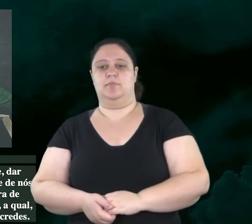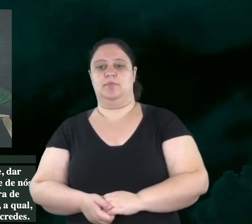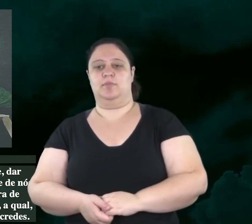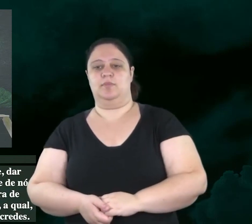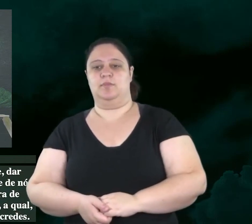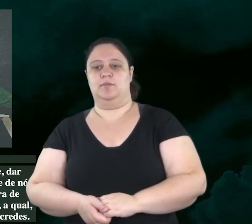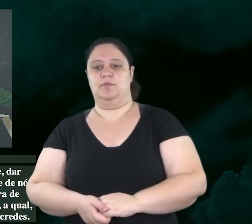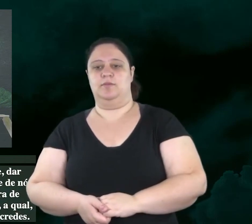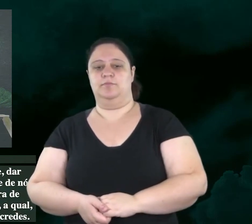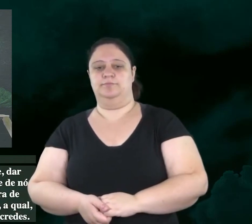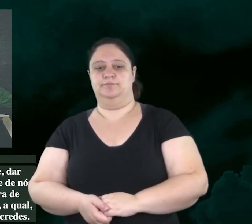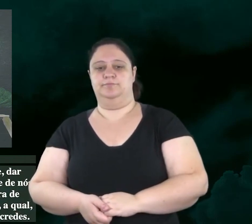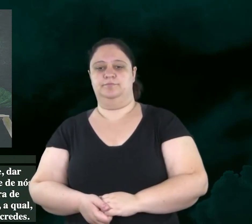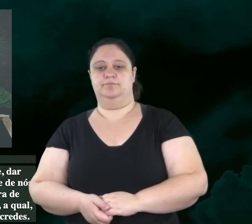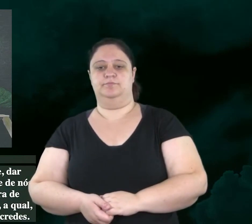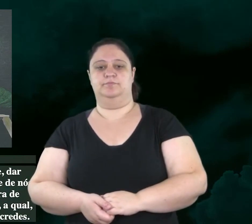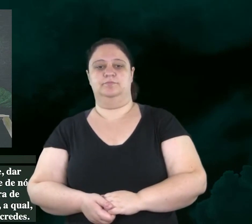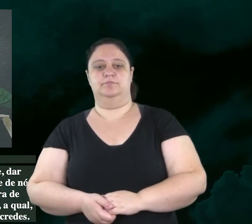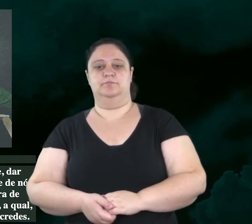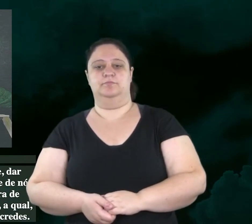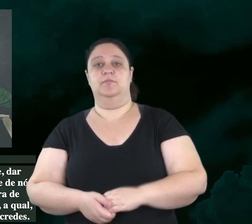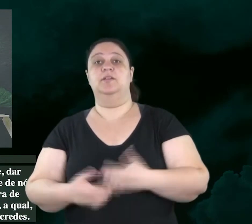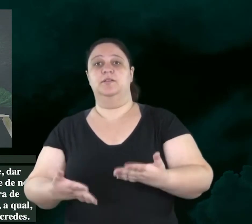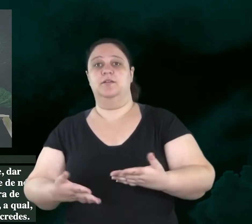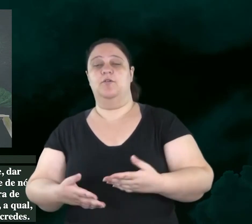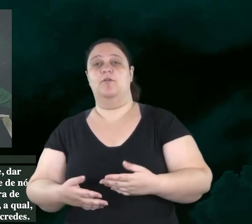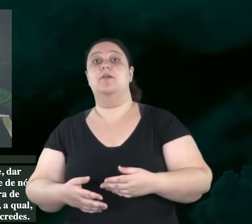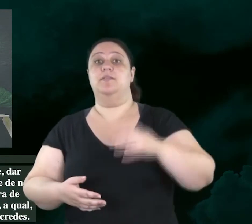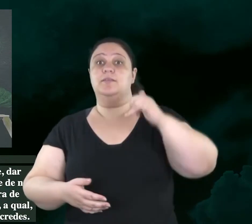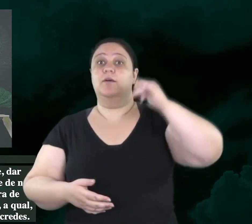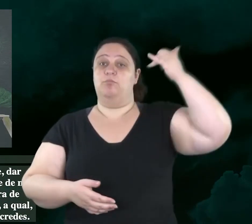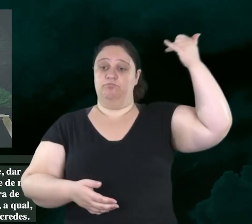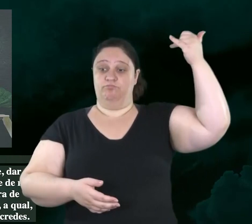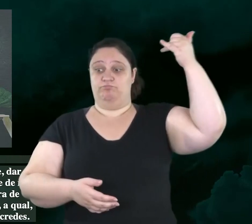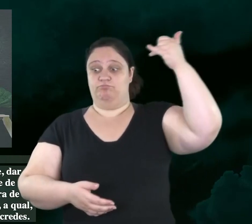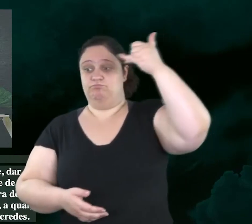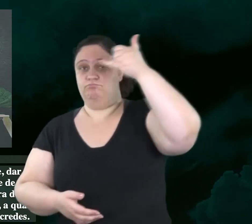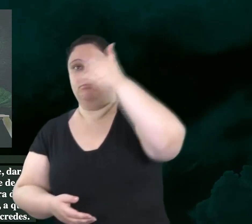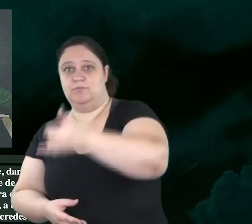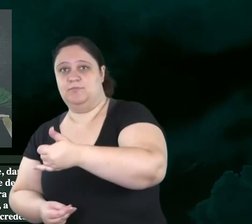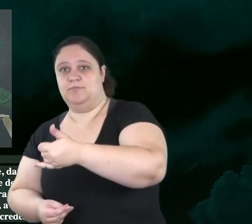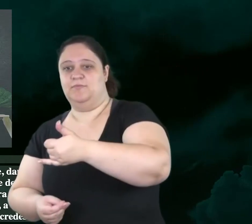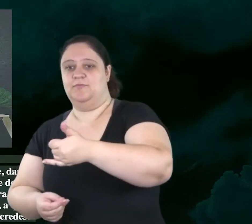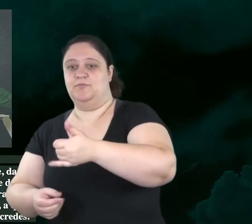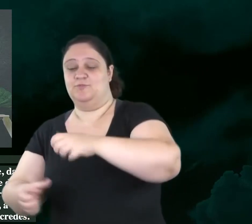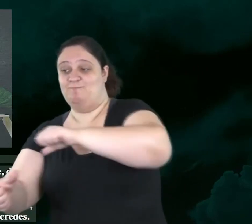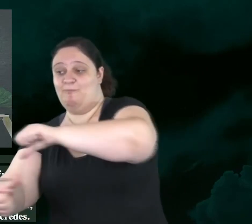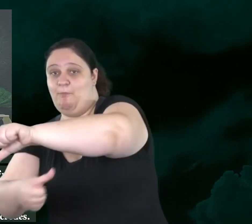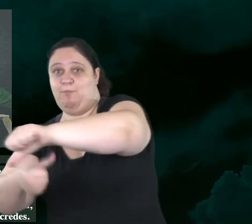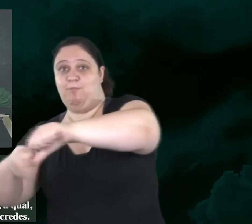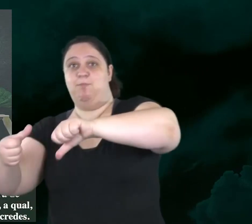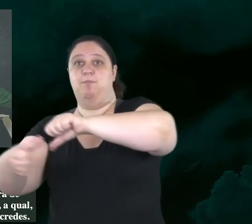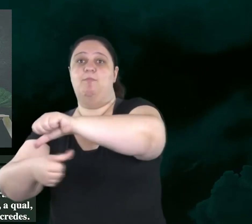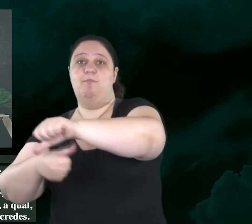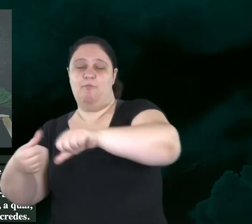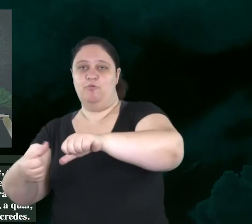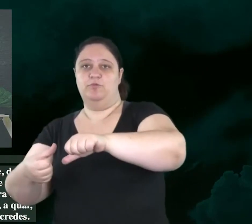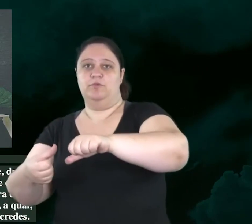com efeito está operando eficazmente em vós os